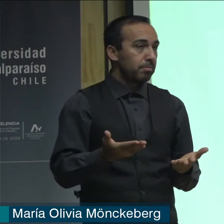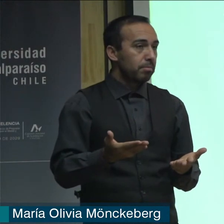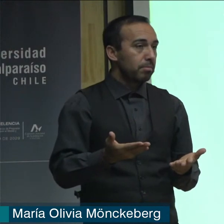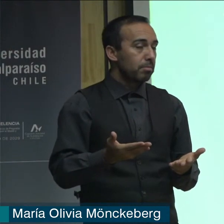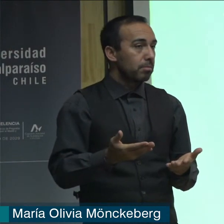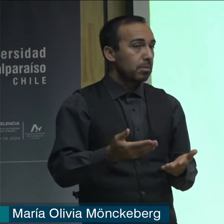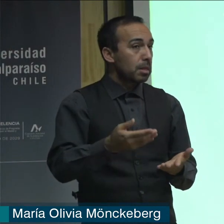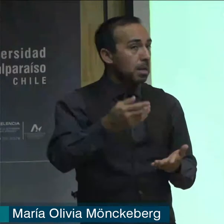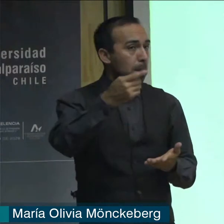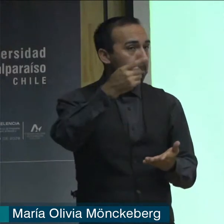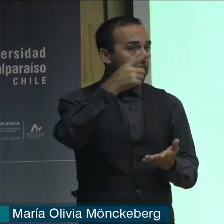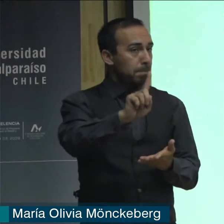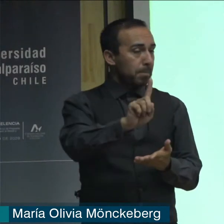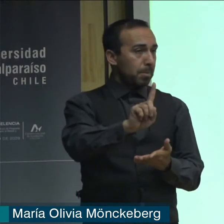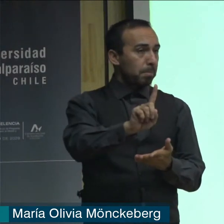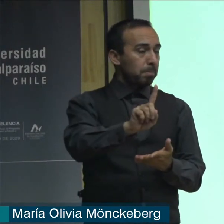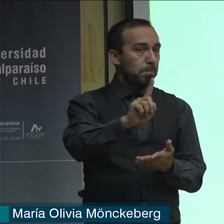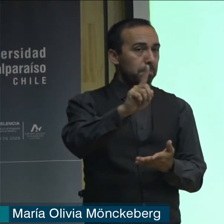además